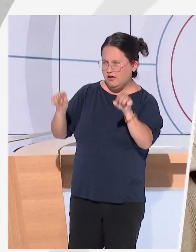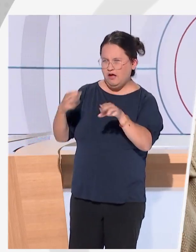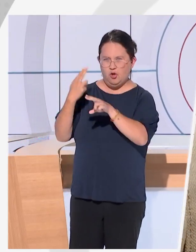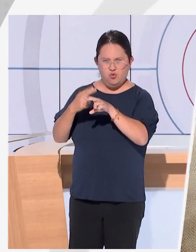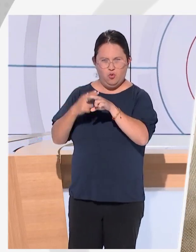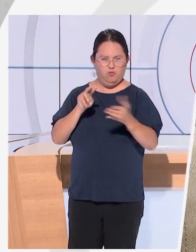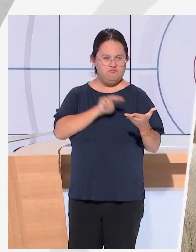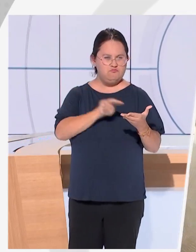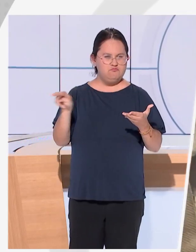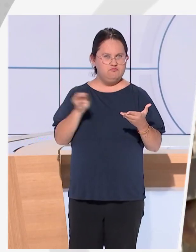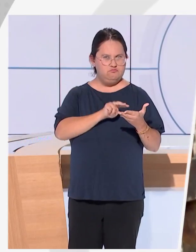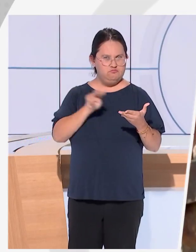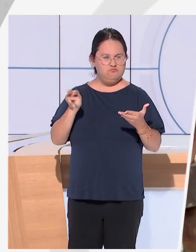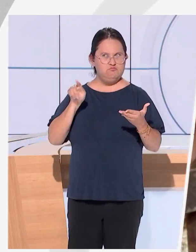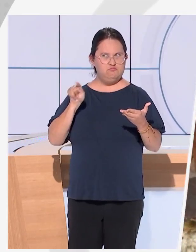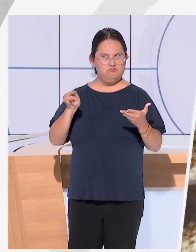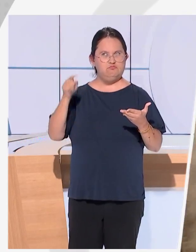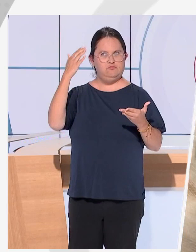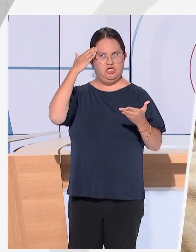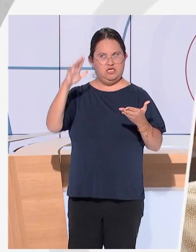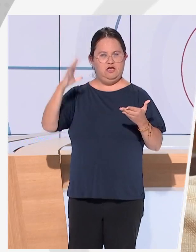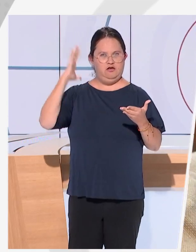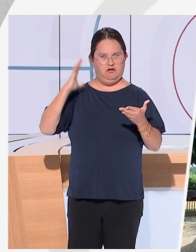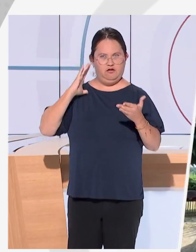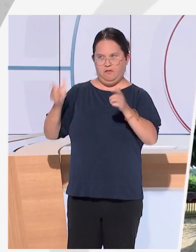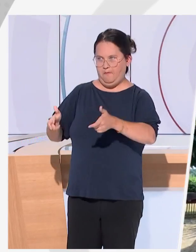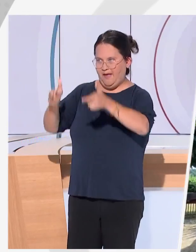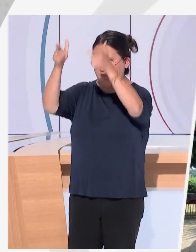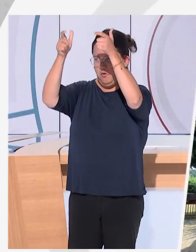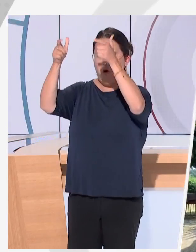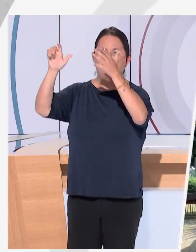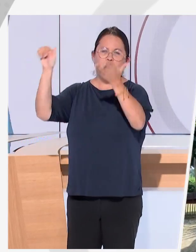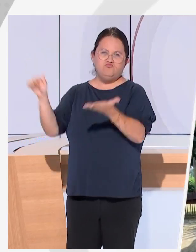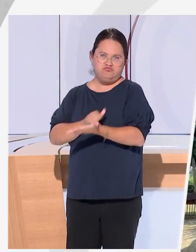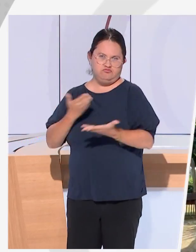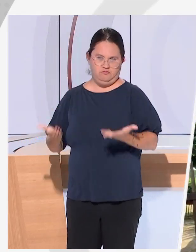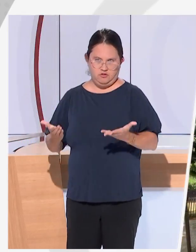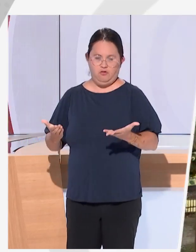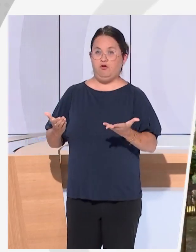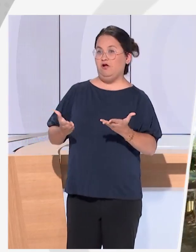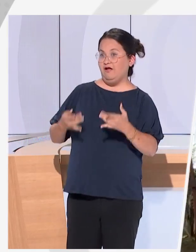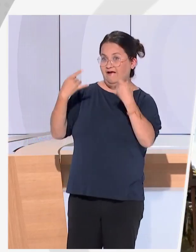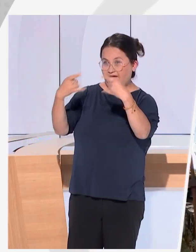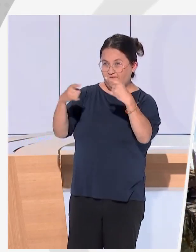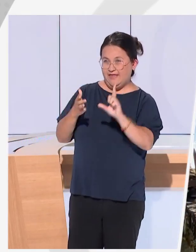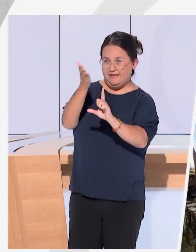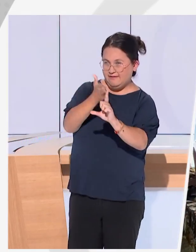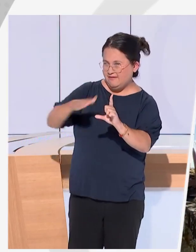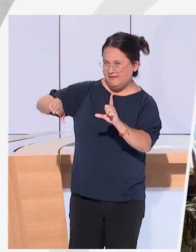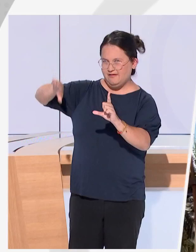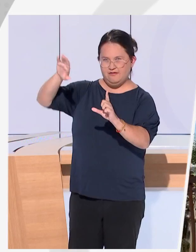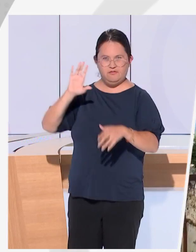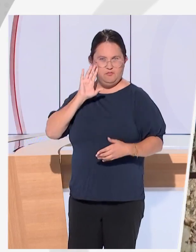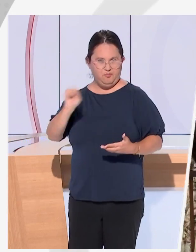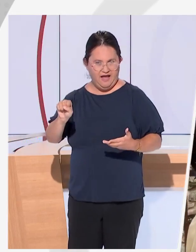facilement faire l'analogie avec le bâtiment qui a été détruit entre-temps. Ici, on a l'ouverture du montant de la fenêtre de l'épicerie. Et